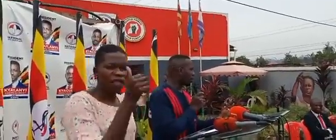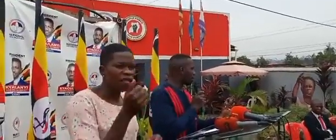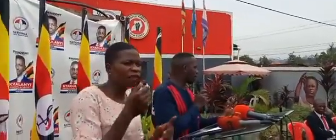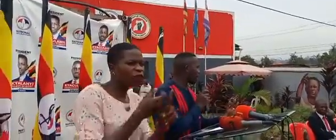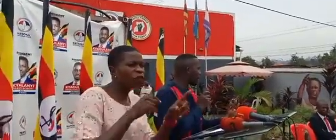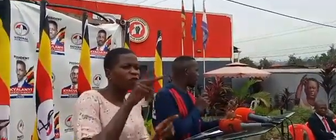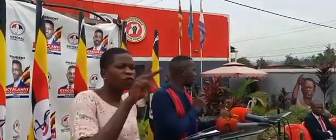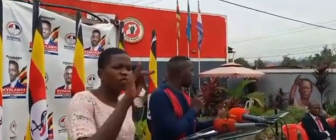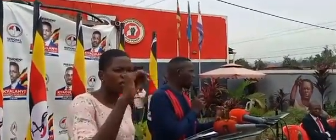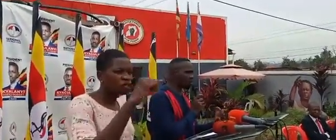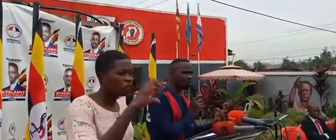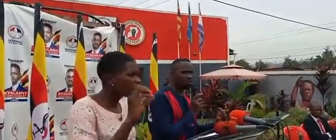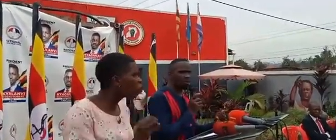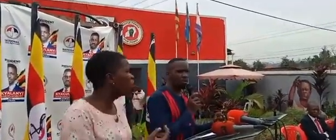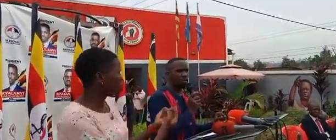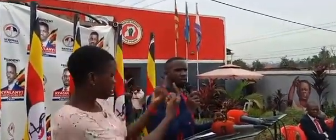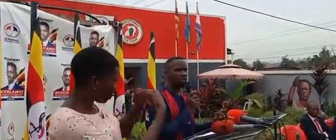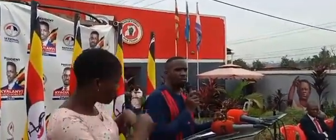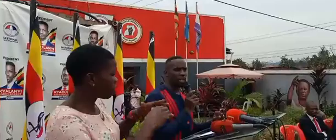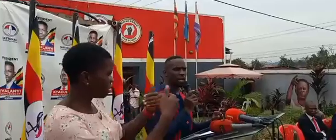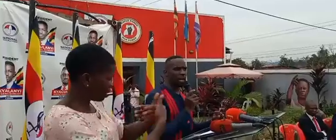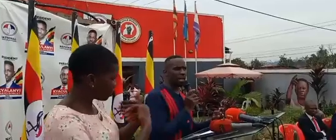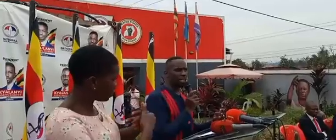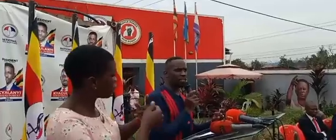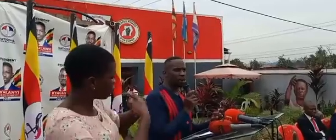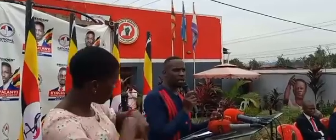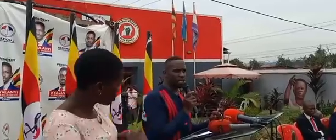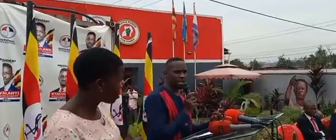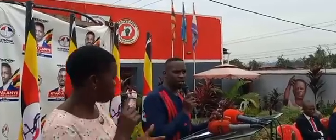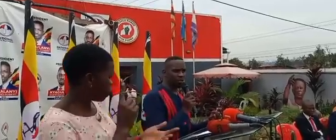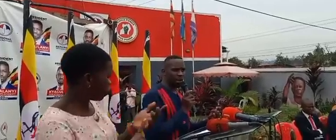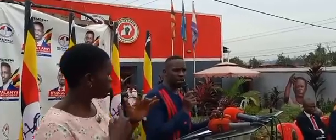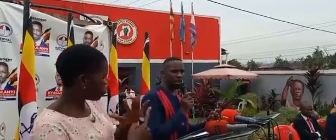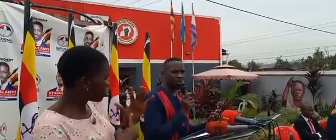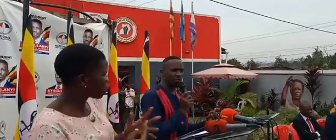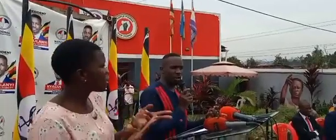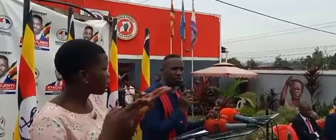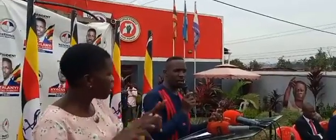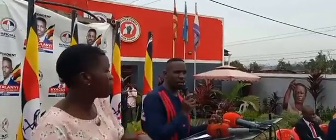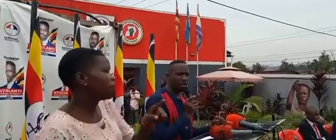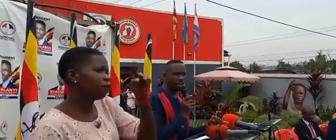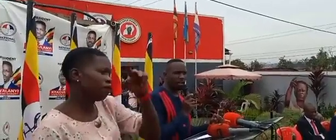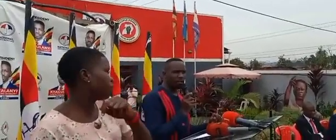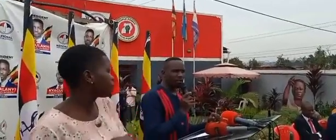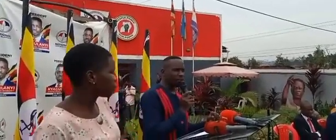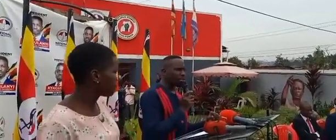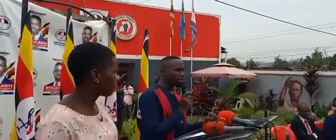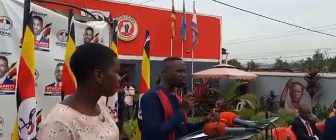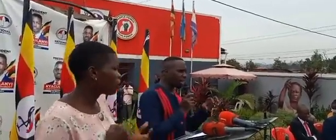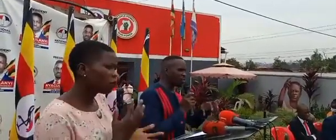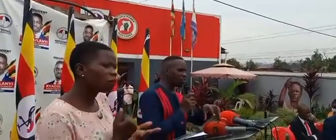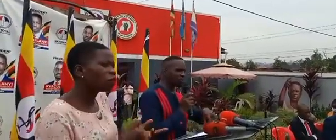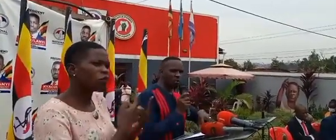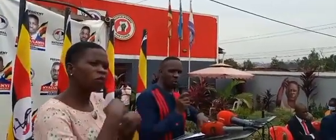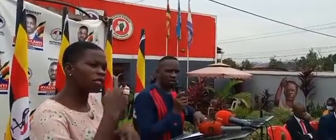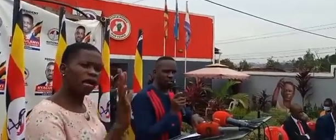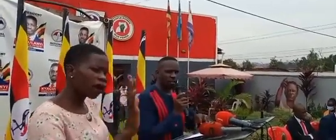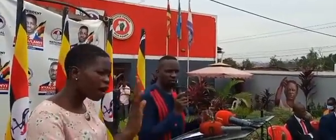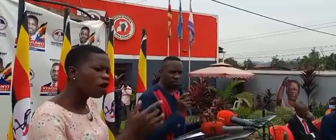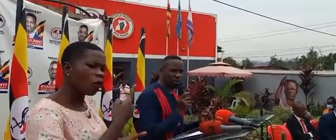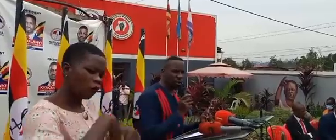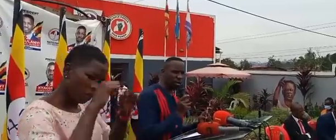batuitiremu mangu mangu, kumbera ezibadde yeri kumanga nga bwe tugamba, fe tukyali ku